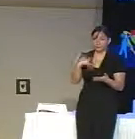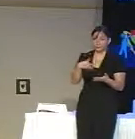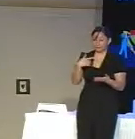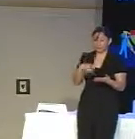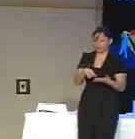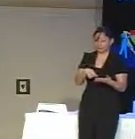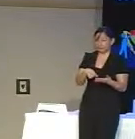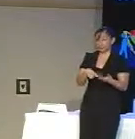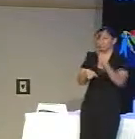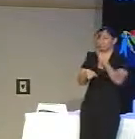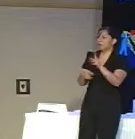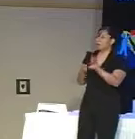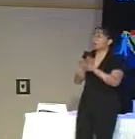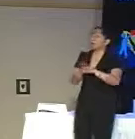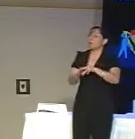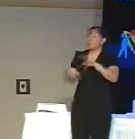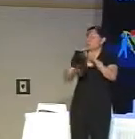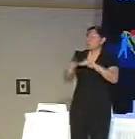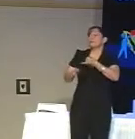eso se llama negligencia.